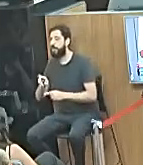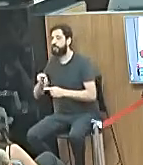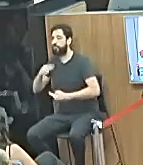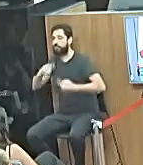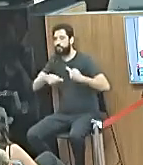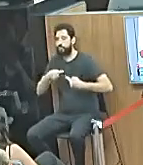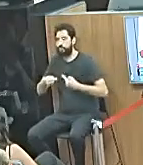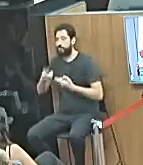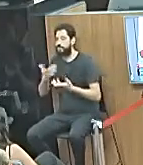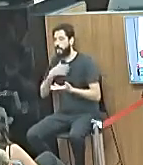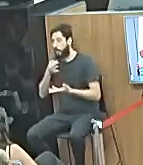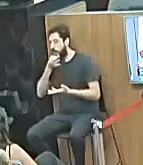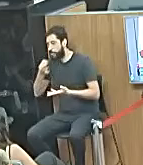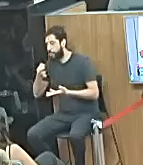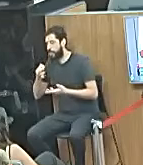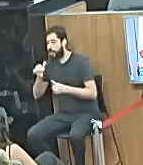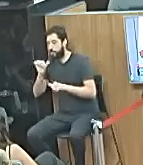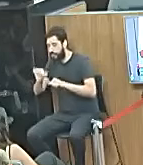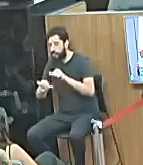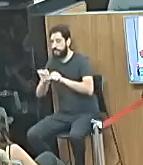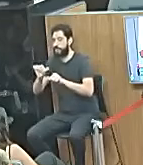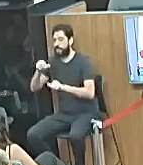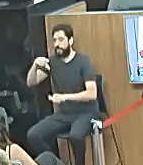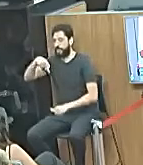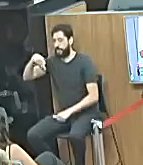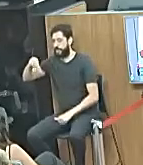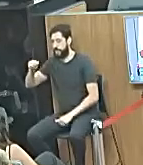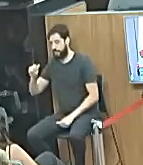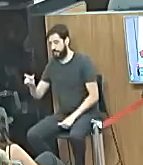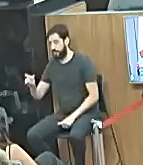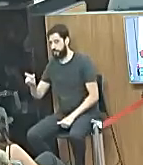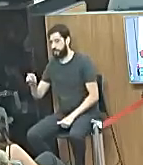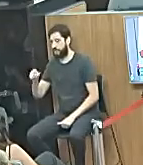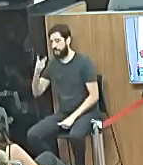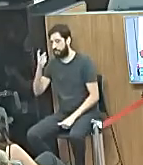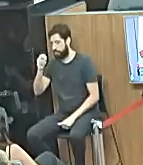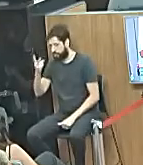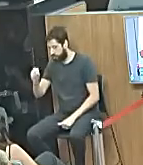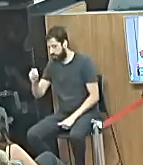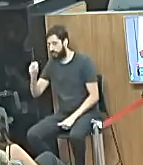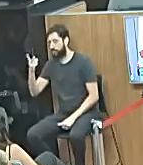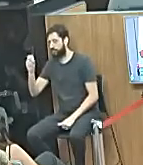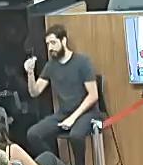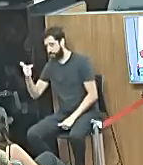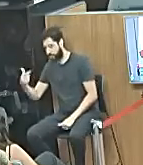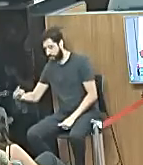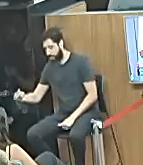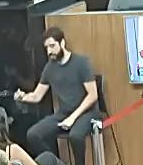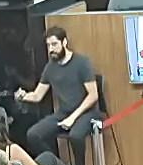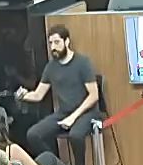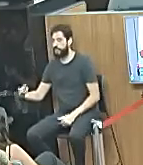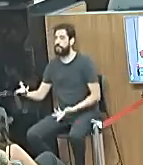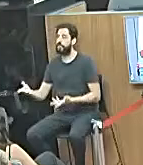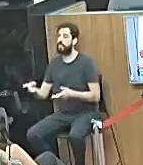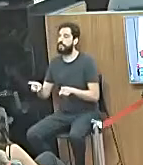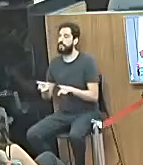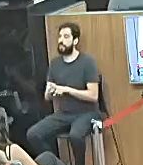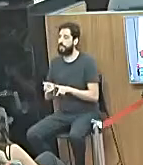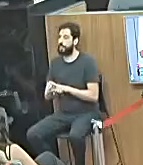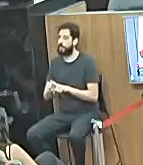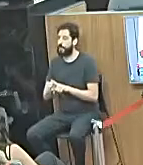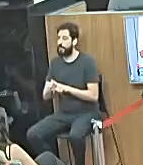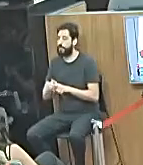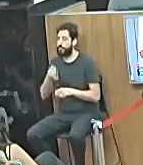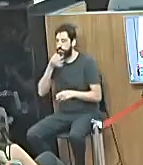de alteração do ppg 2020 e 2023 e recomendações ao poder executivo